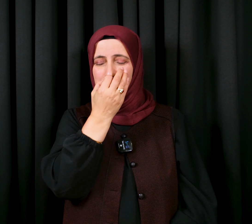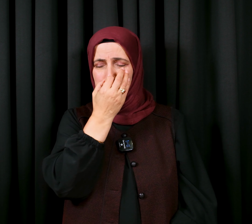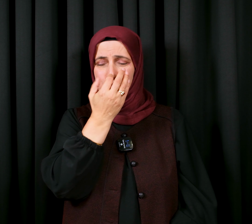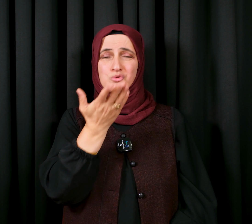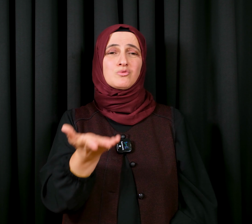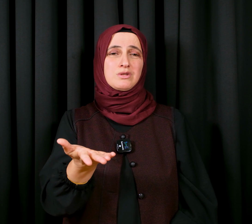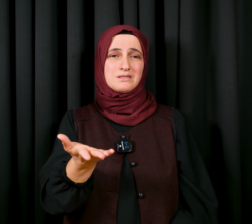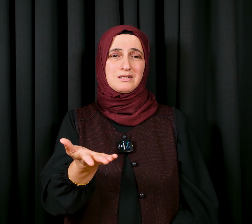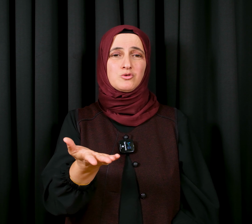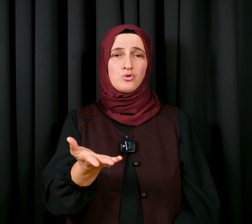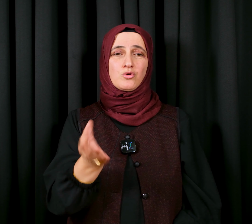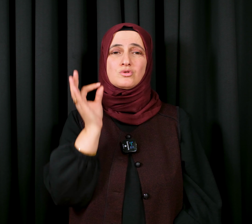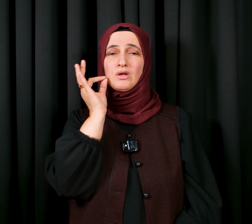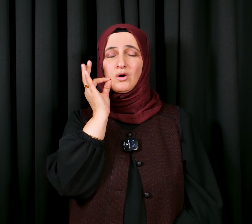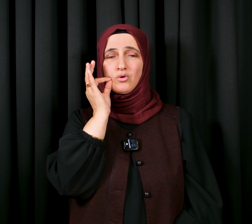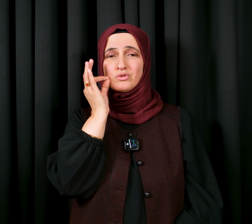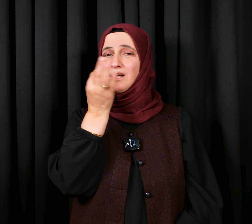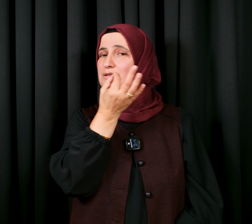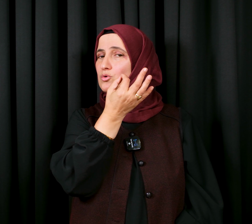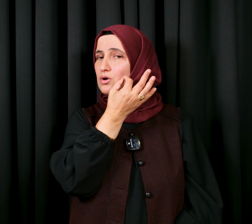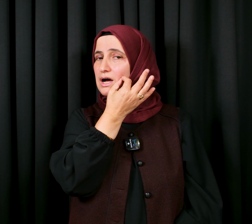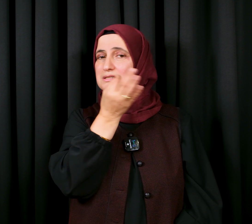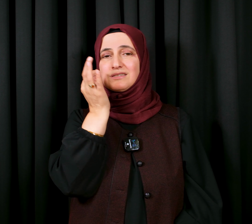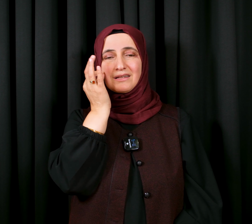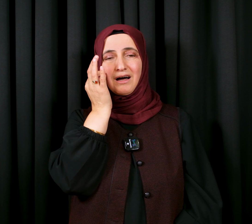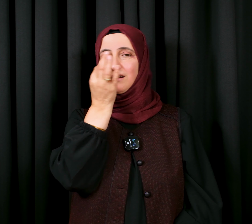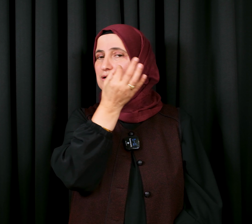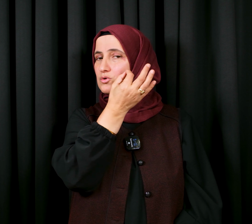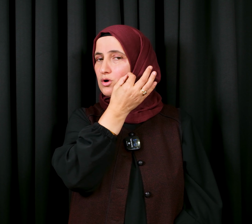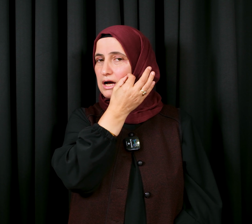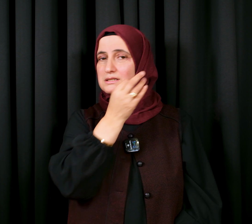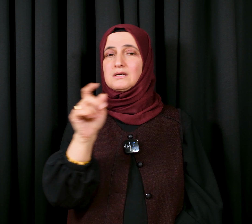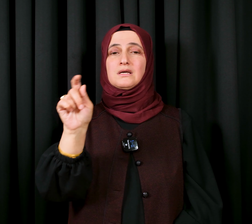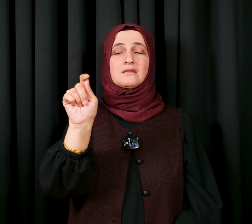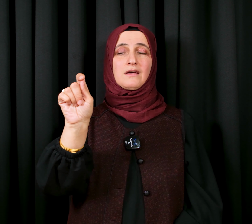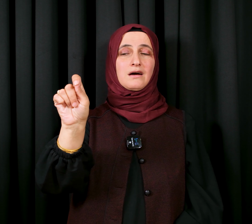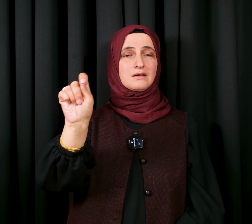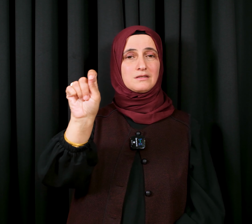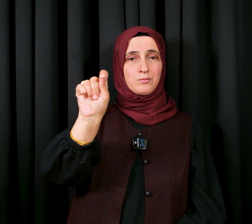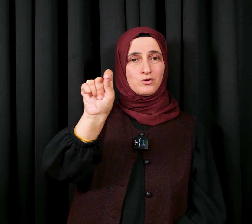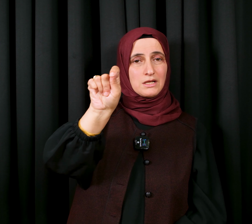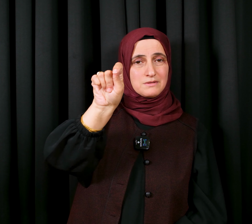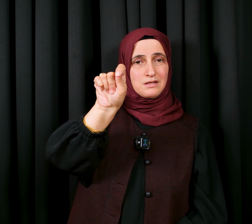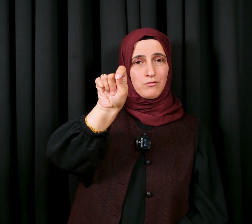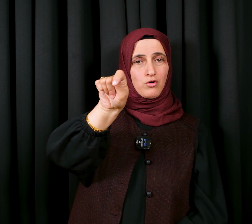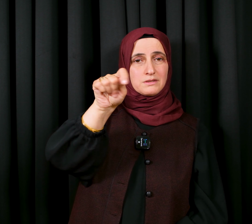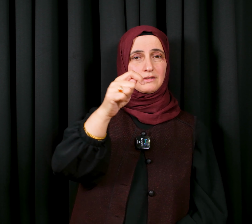bunu da kullandıklarını görüyoruz. O yüzden kolay ya da kolay. T hareketi yapıyoruz. Elimizi T formatına